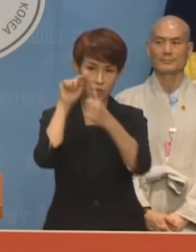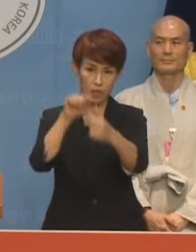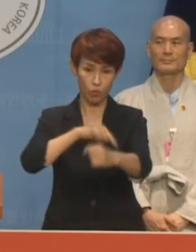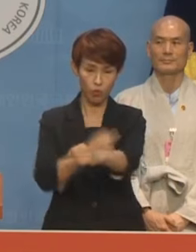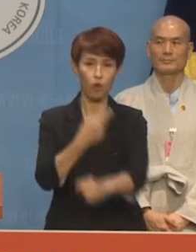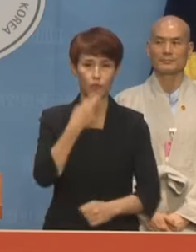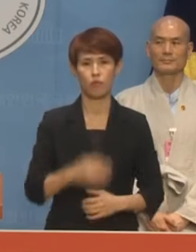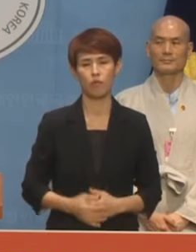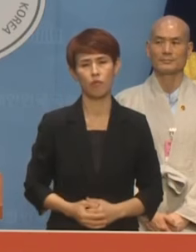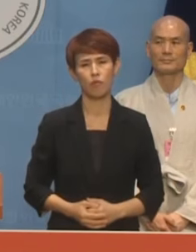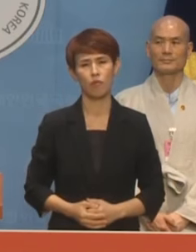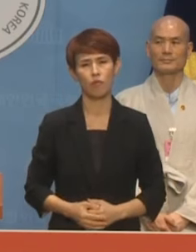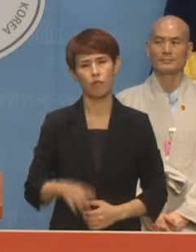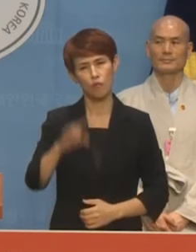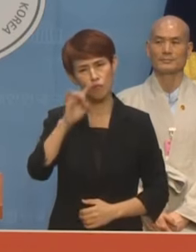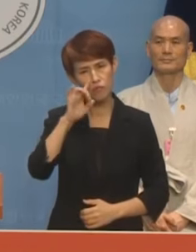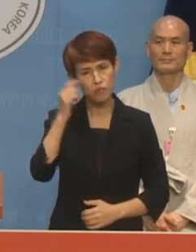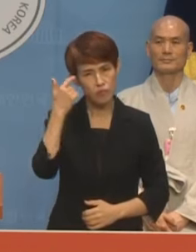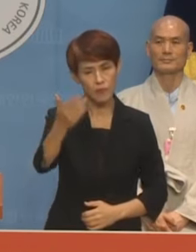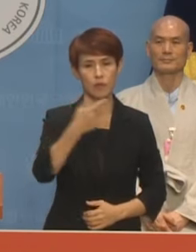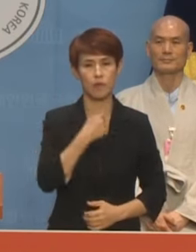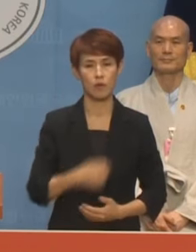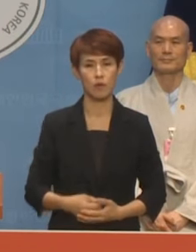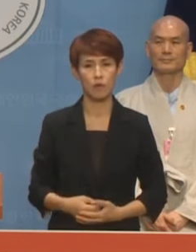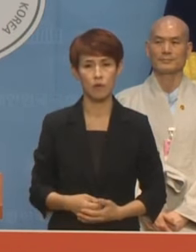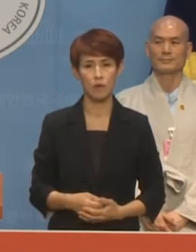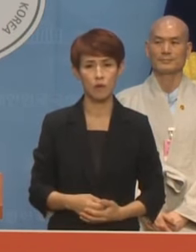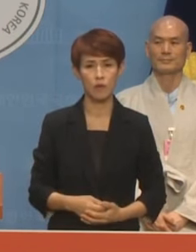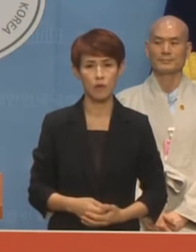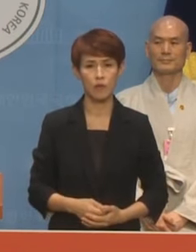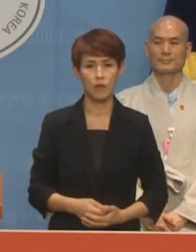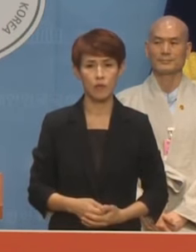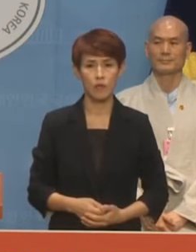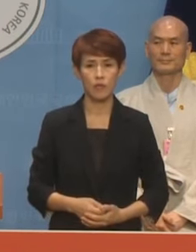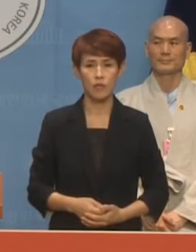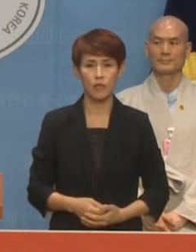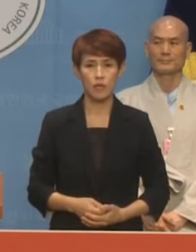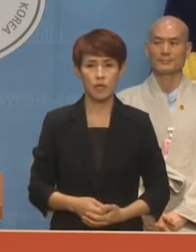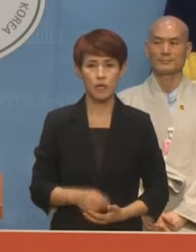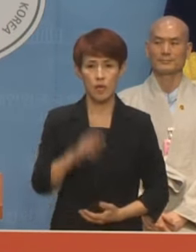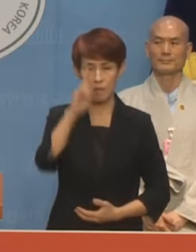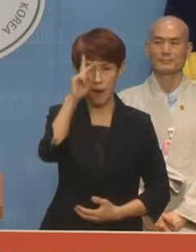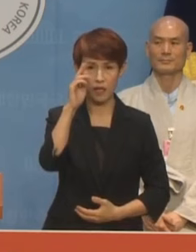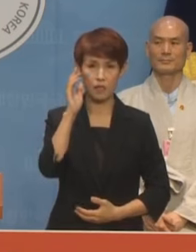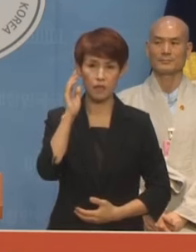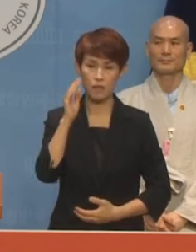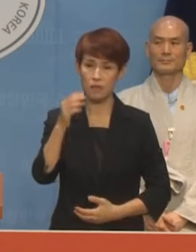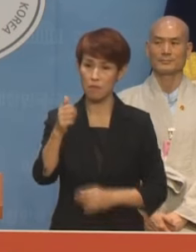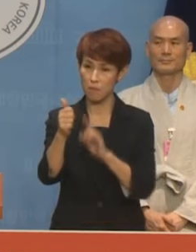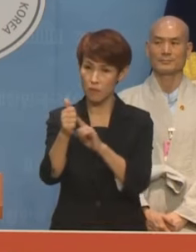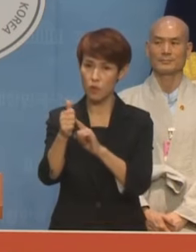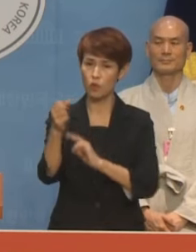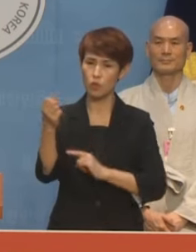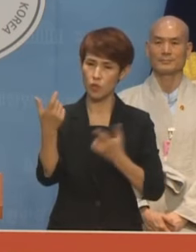우리는 이렇게 질문해 봅니다. 이런 상황에서 과연 제2의 박정훈 대령은